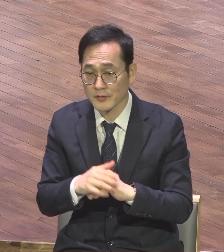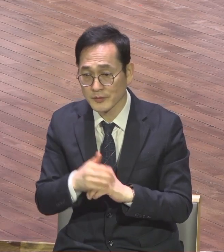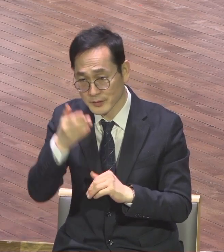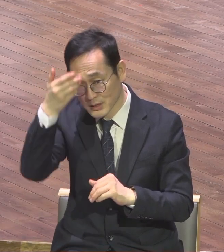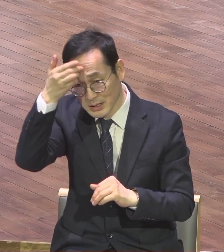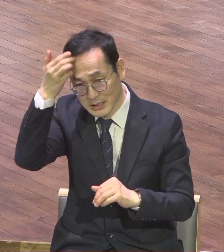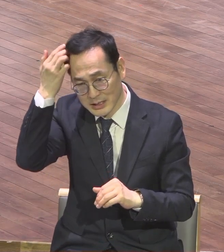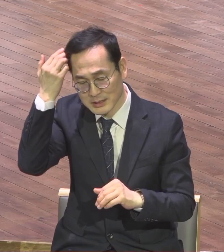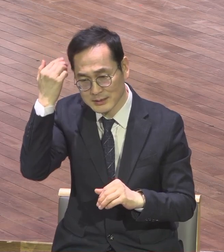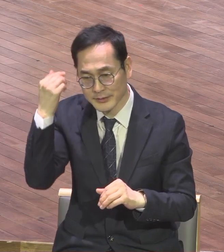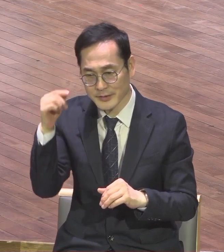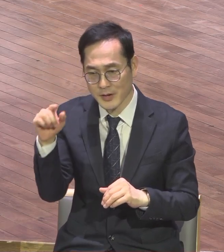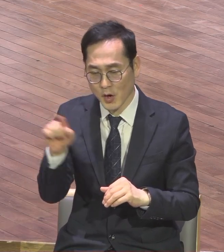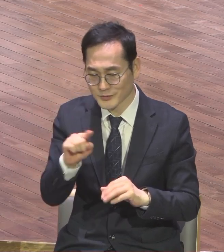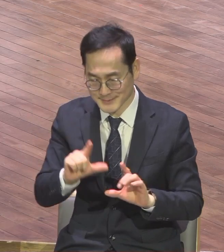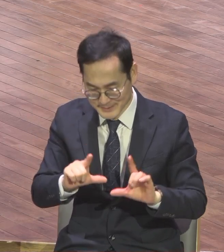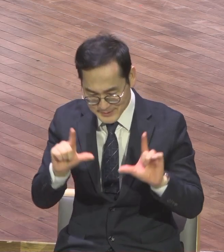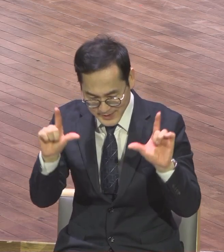이날에